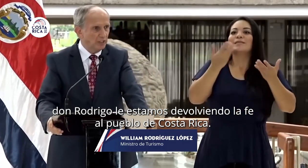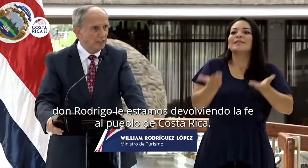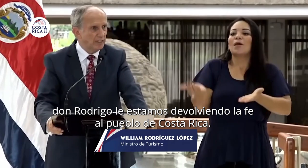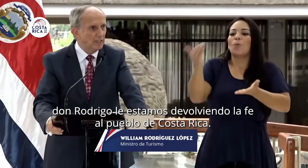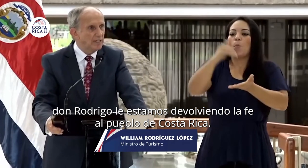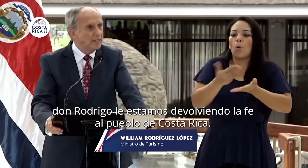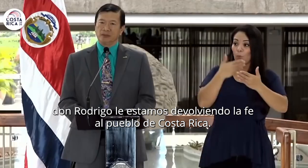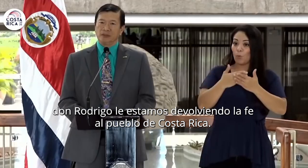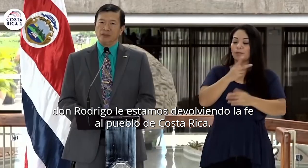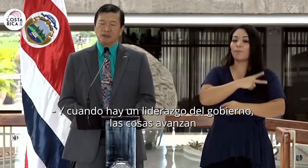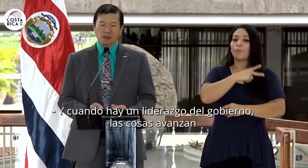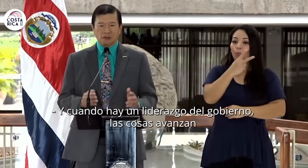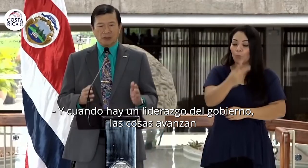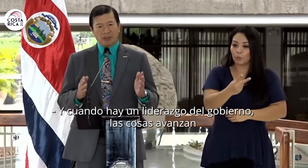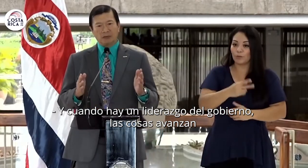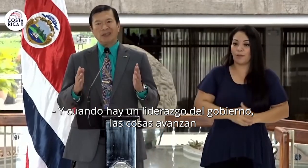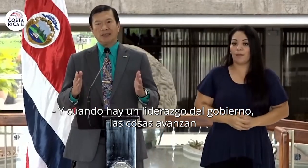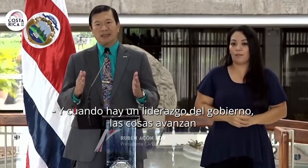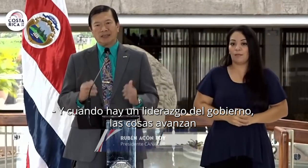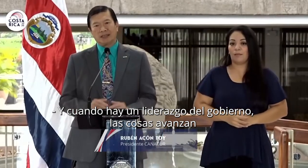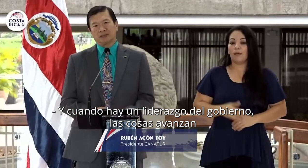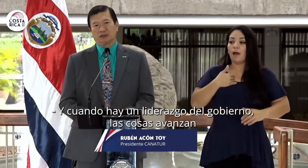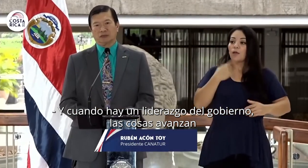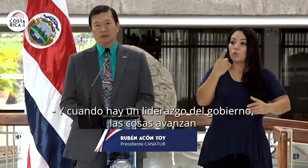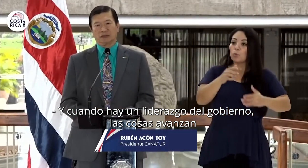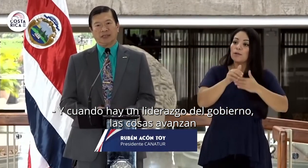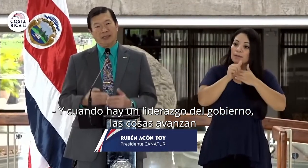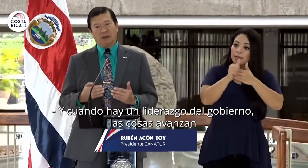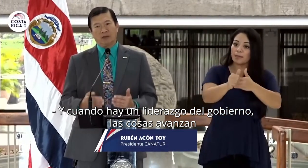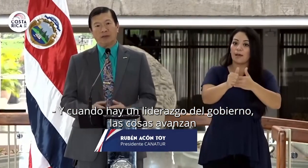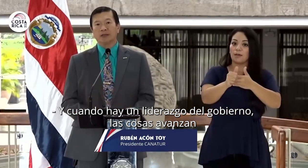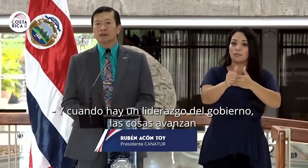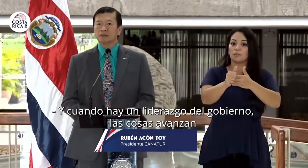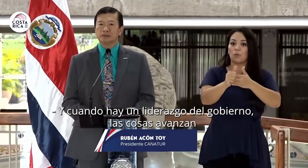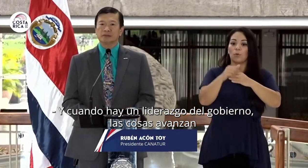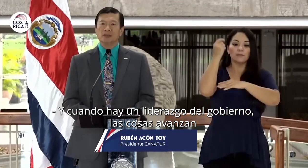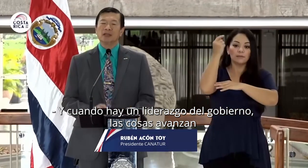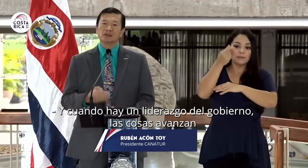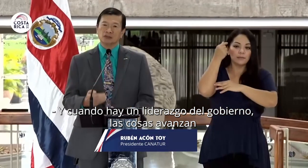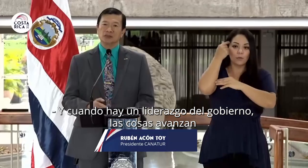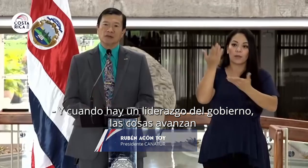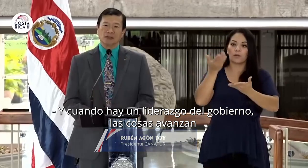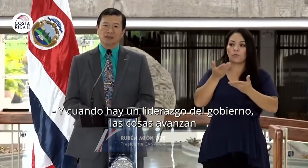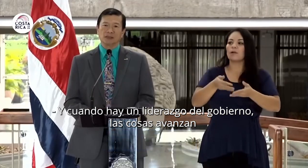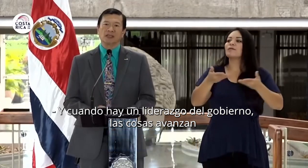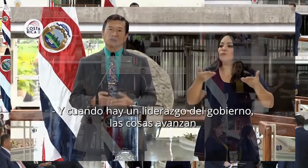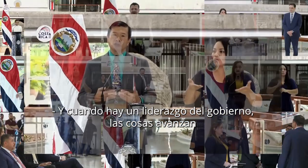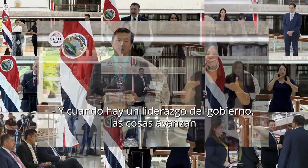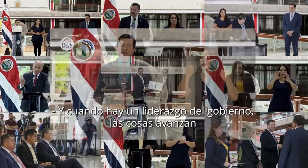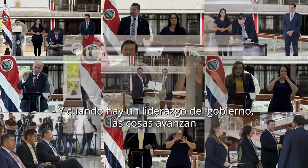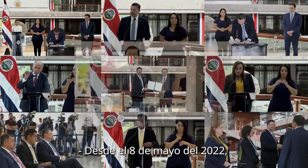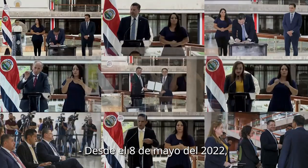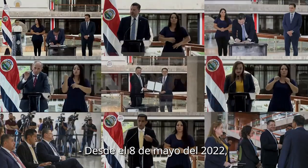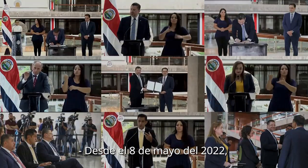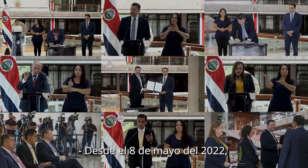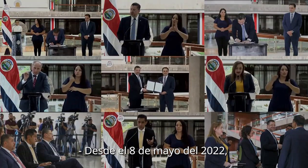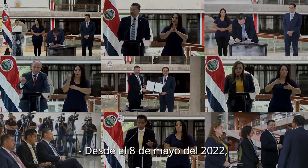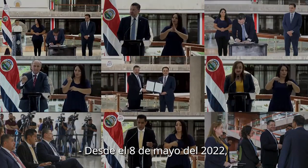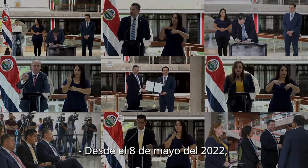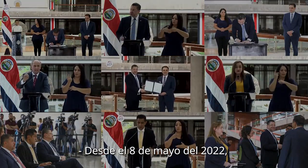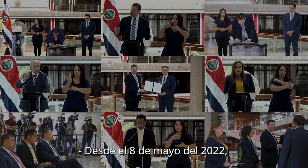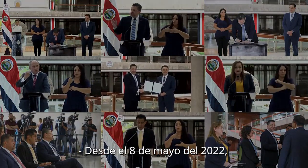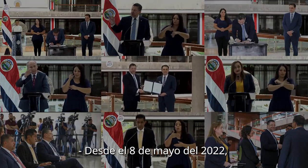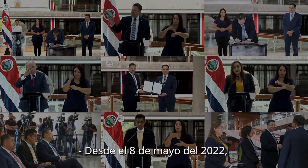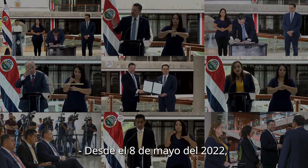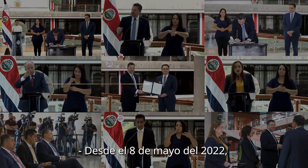pueblo de Costa Rica. Y cuando hay un liderazgo del gobierno, las cosas avanzan. Desde el 8